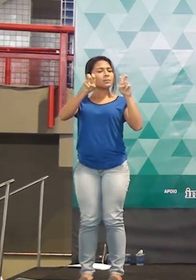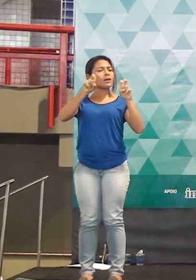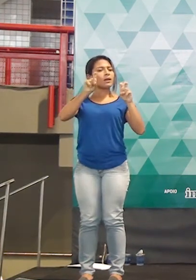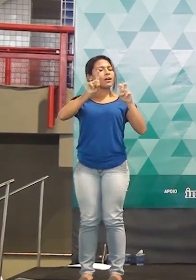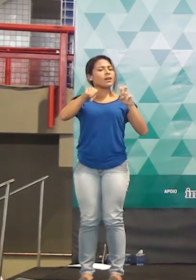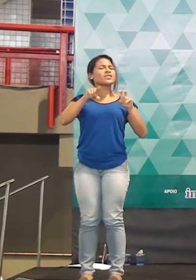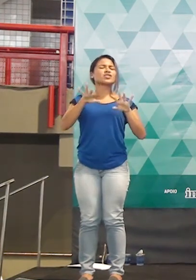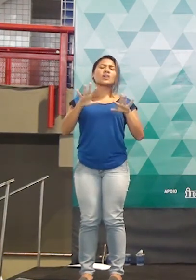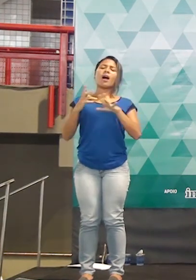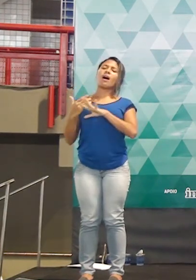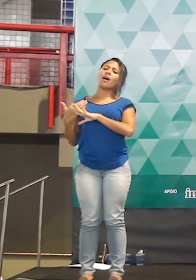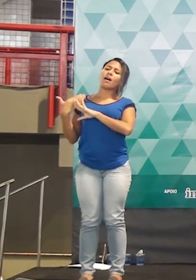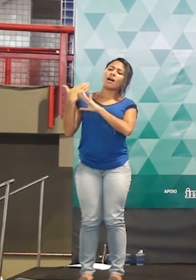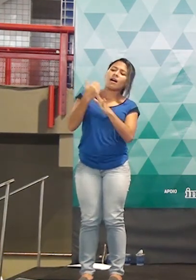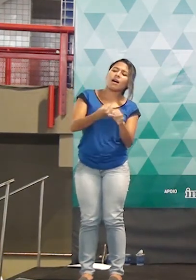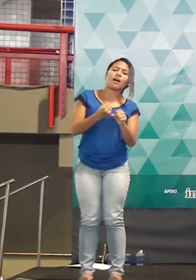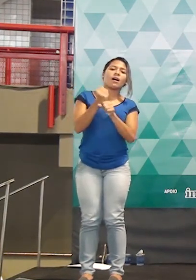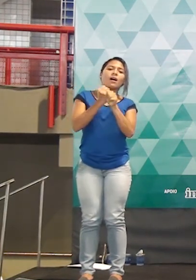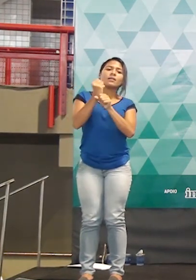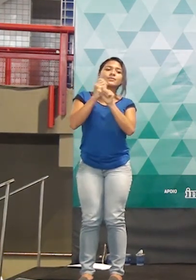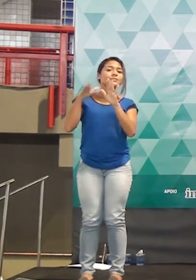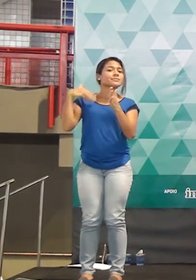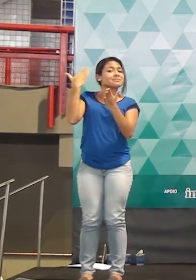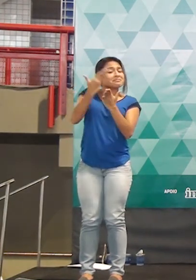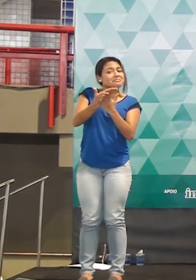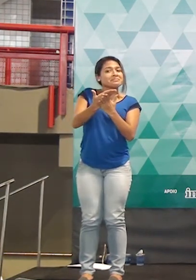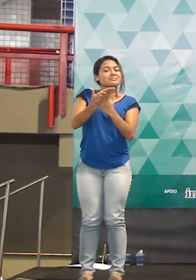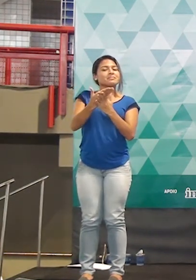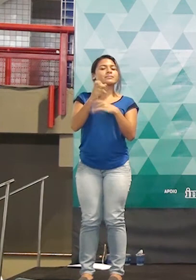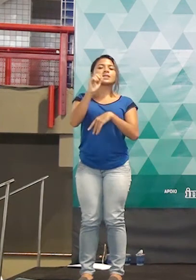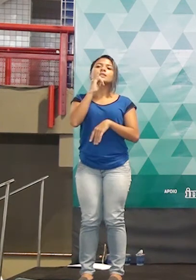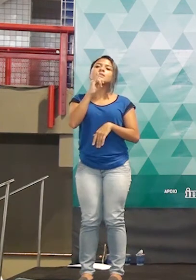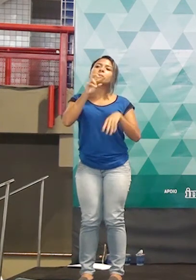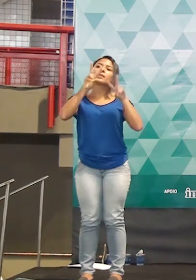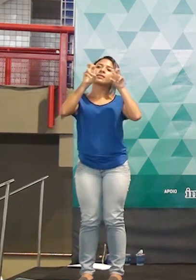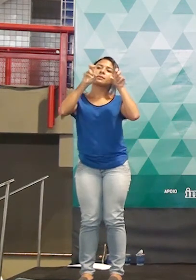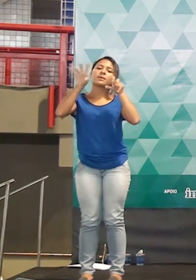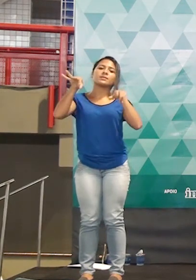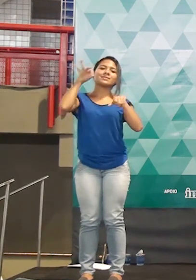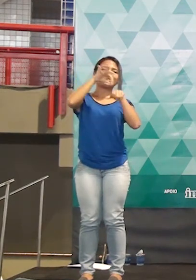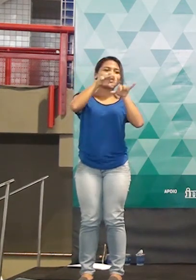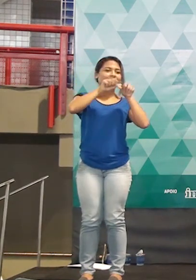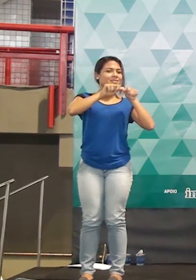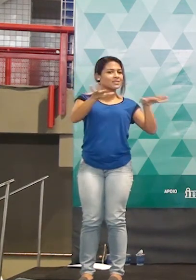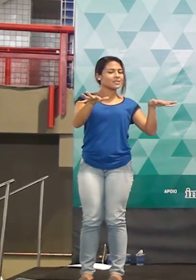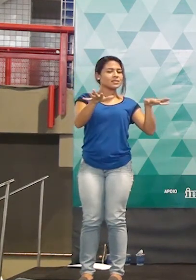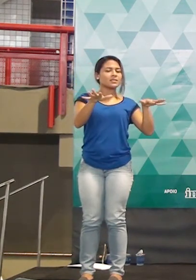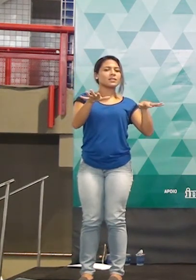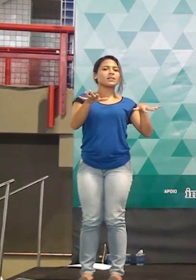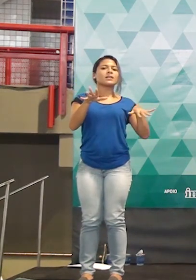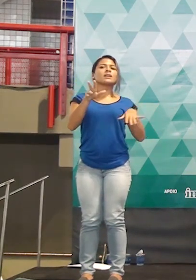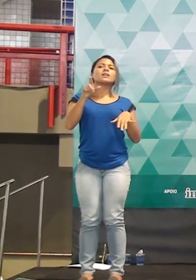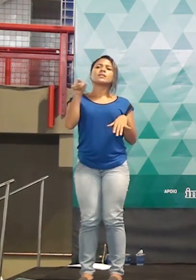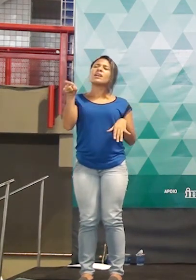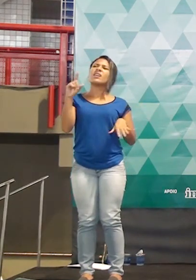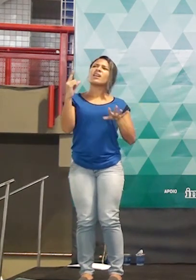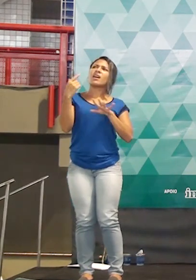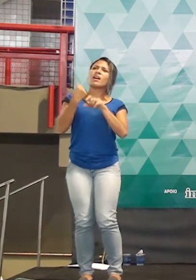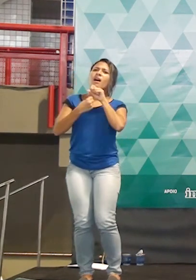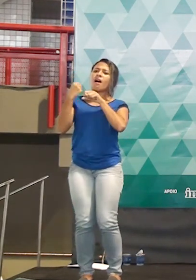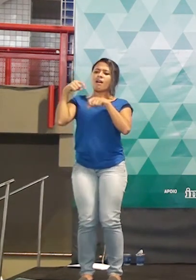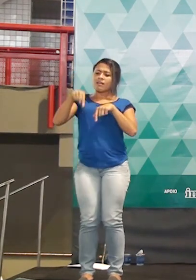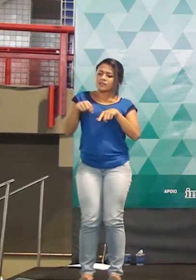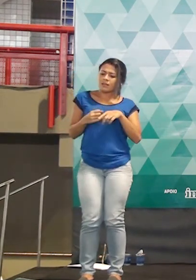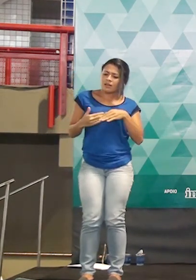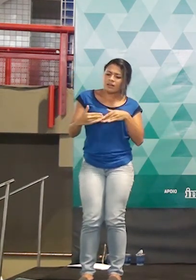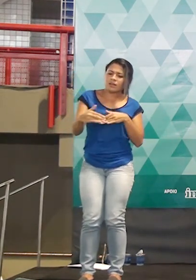algum tempo que está acontecendo. Se o tema for sobre as arboviroses, não foi o ano de